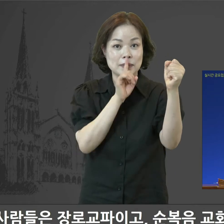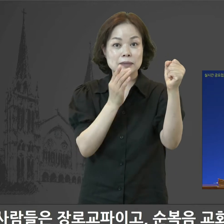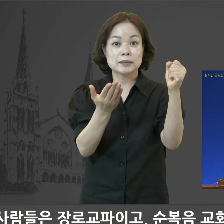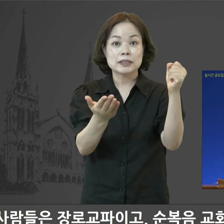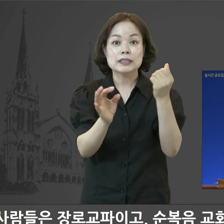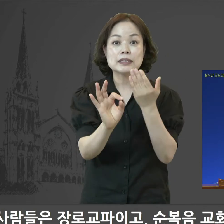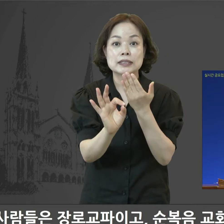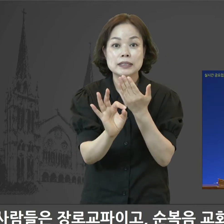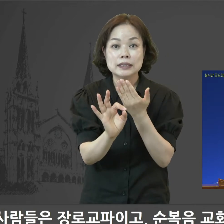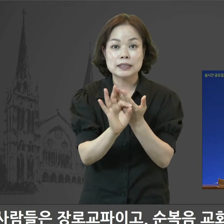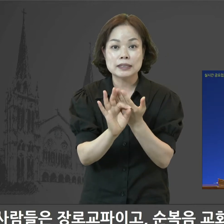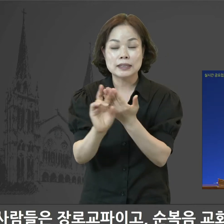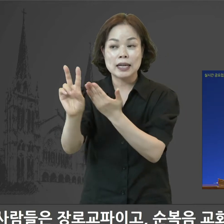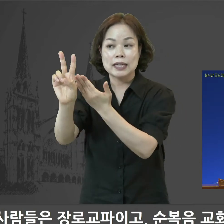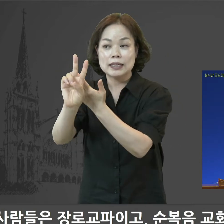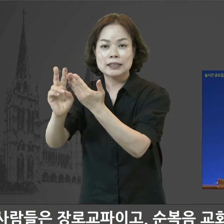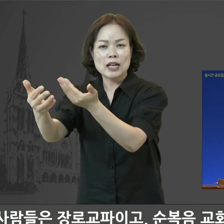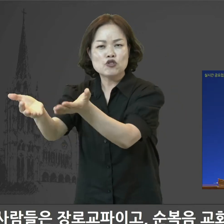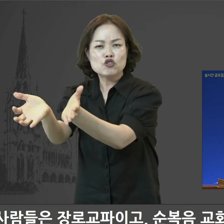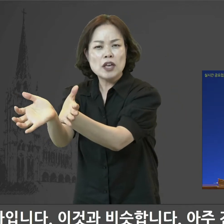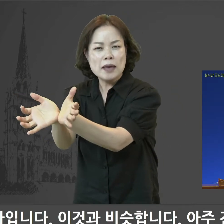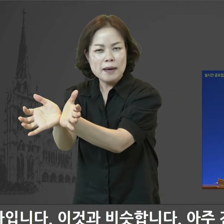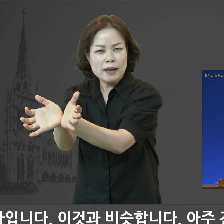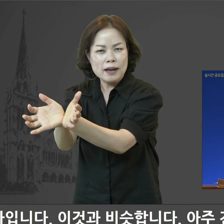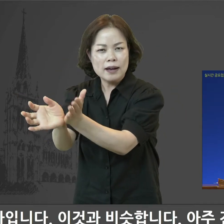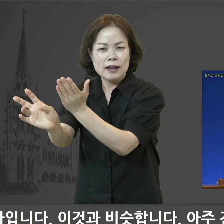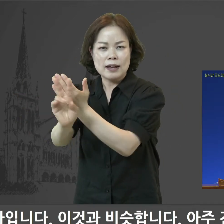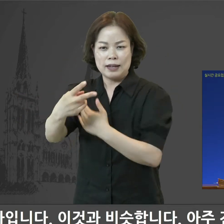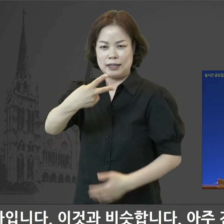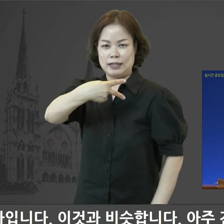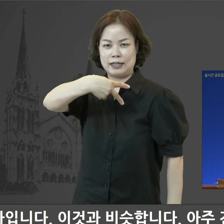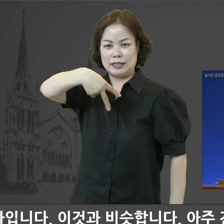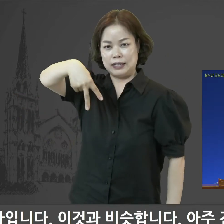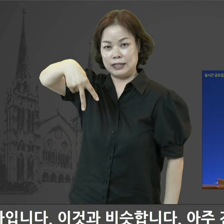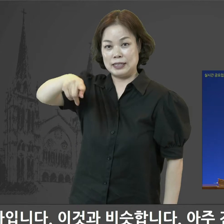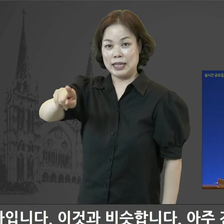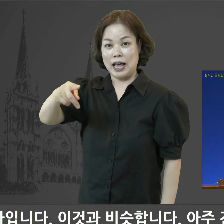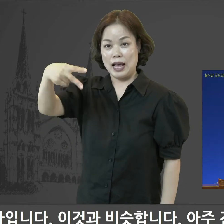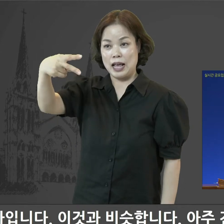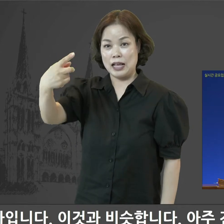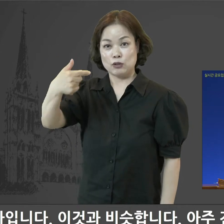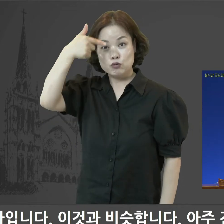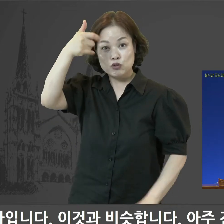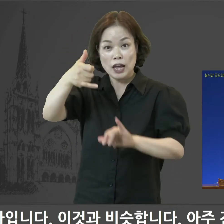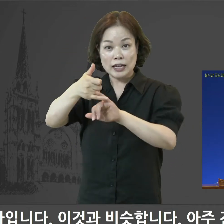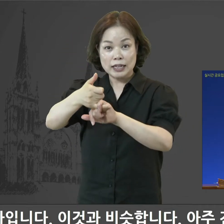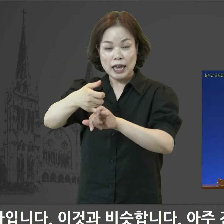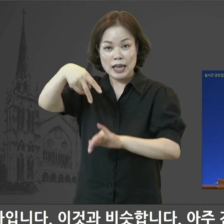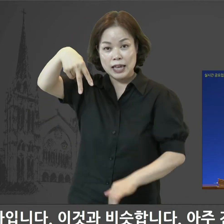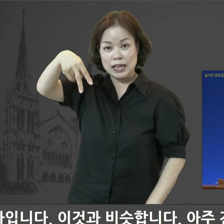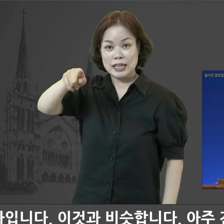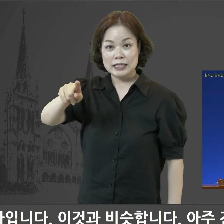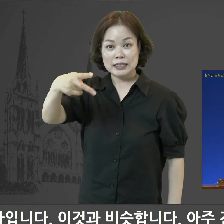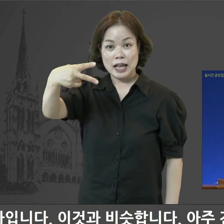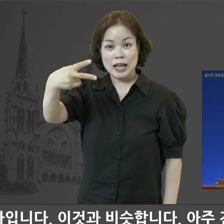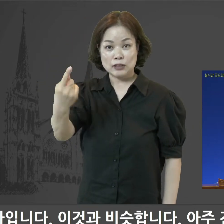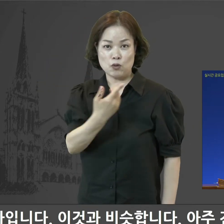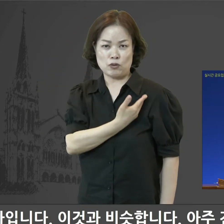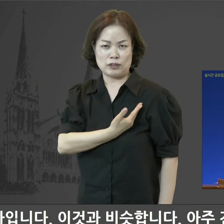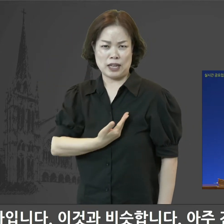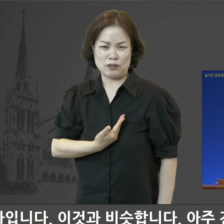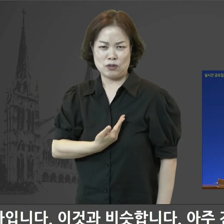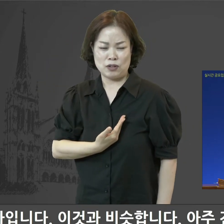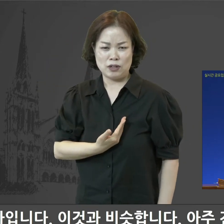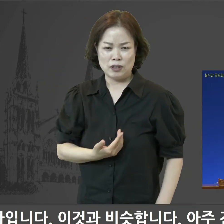드리면, 사두개파는 사독, 구약의 사독 기억나십니까? 또 여러분 그러지 마세요.